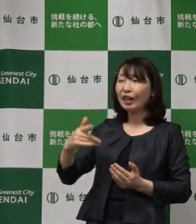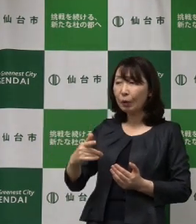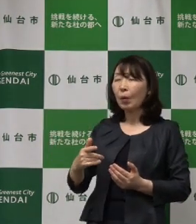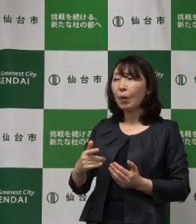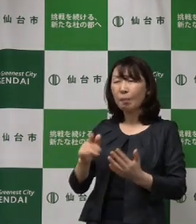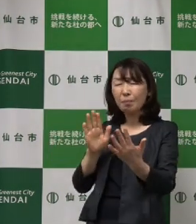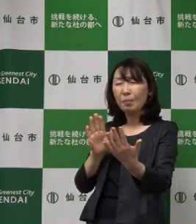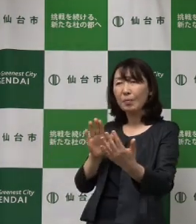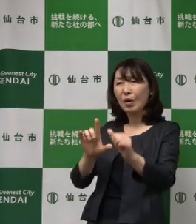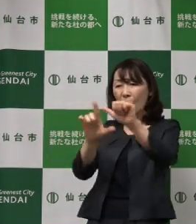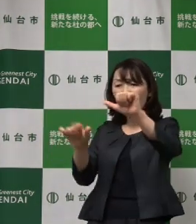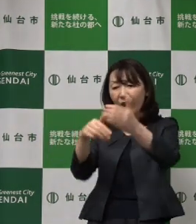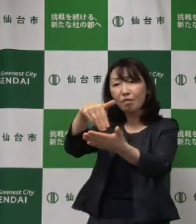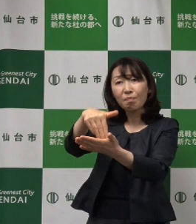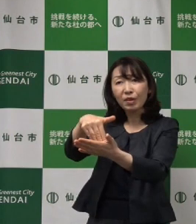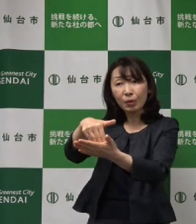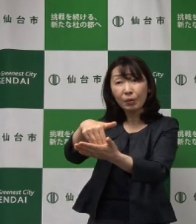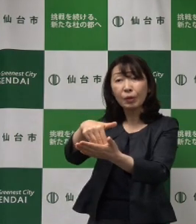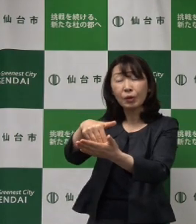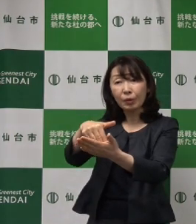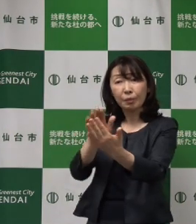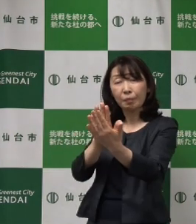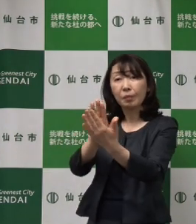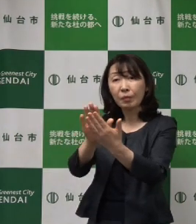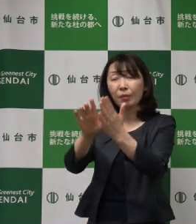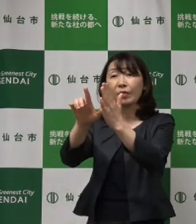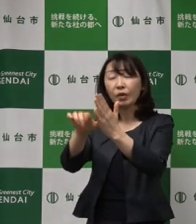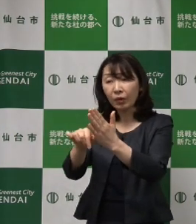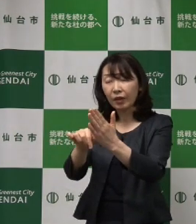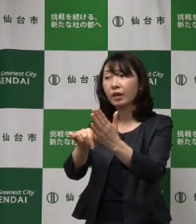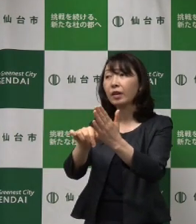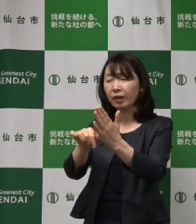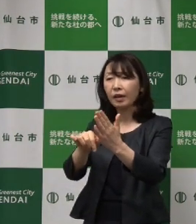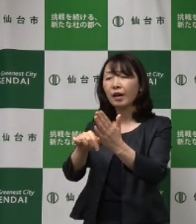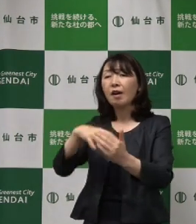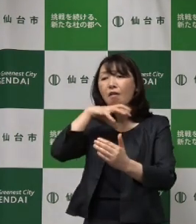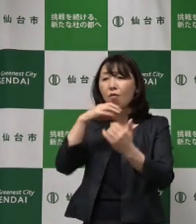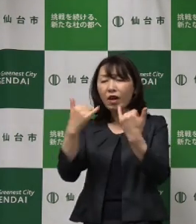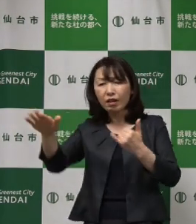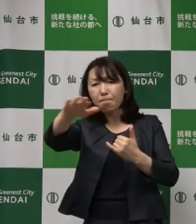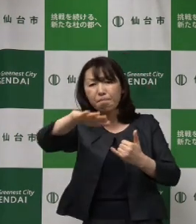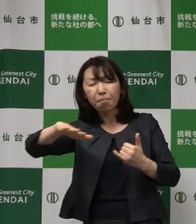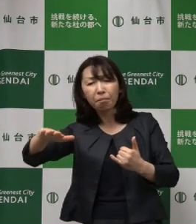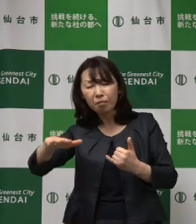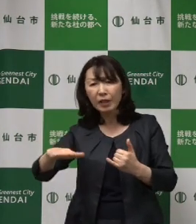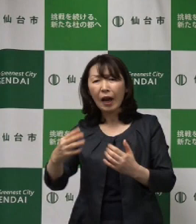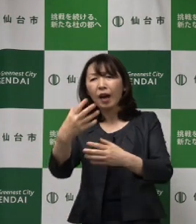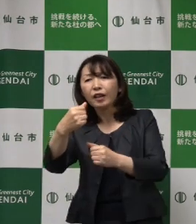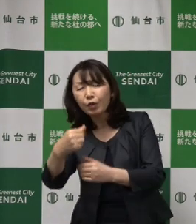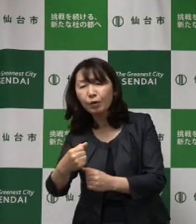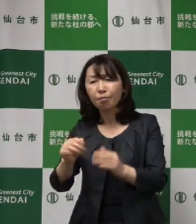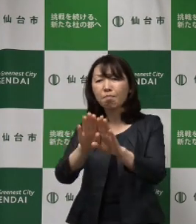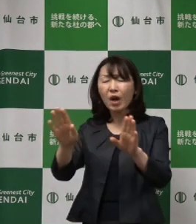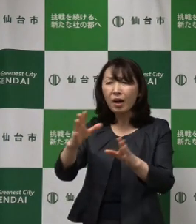そのちゃんと対象になる高齢者の方々もそのいつだいつだって多分なってくると思うので、まあ、言